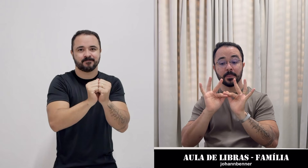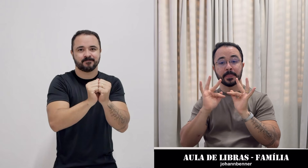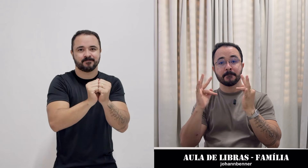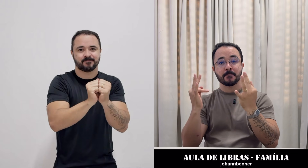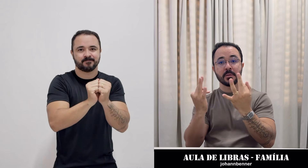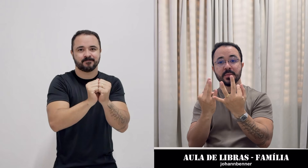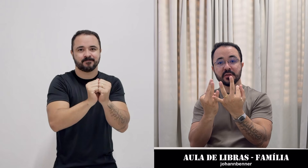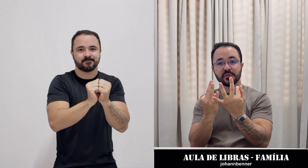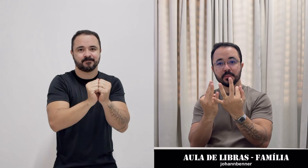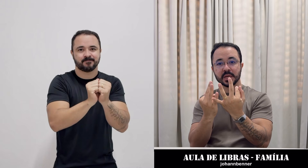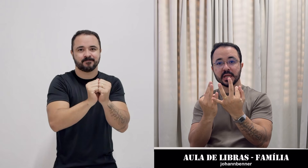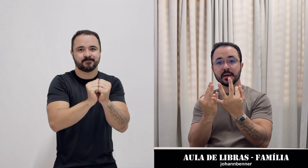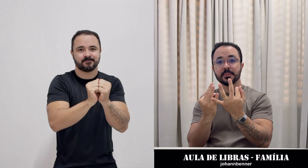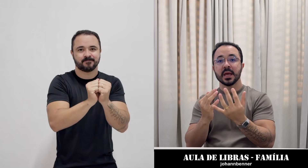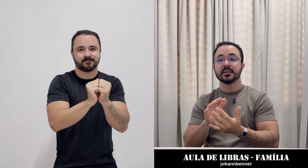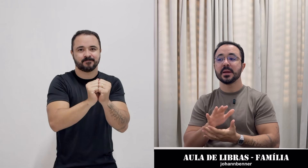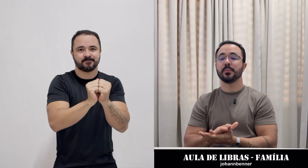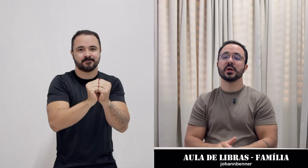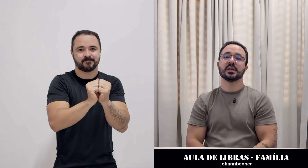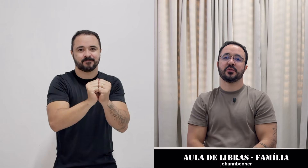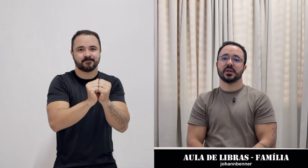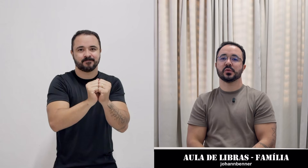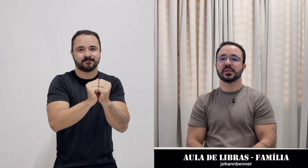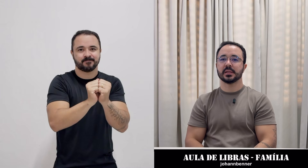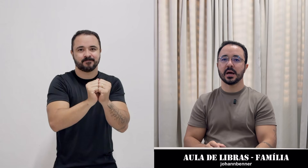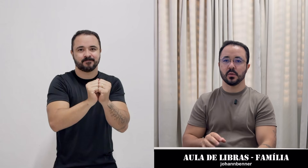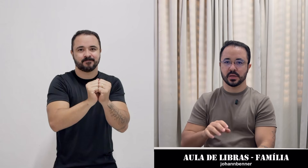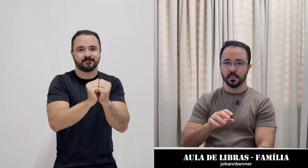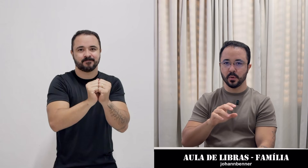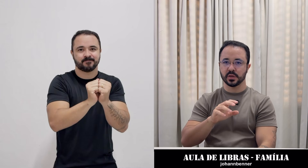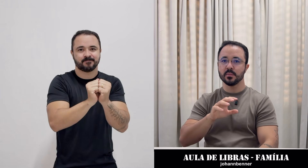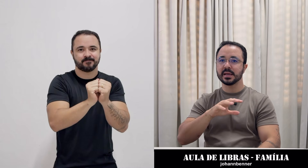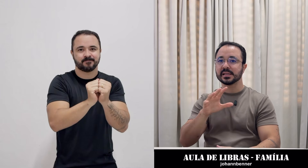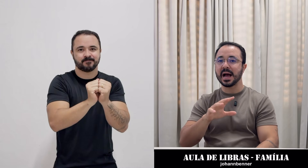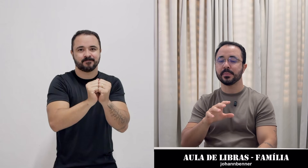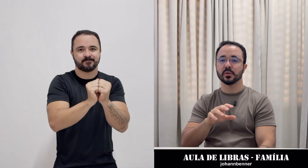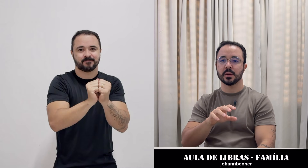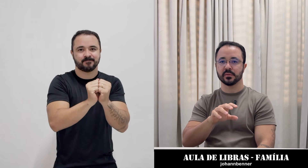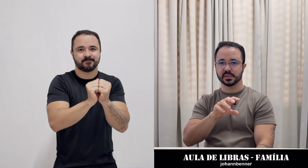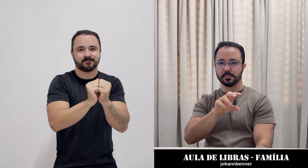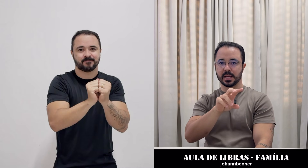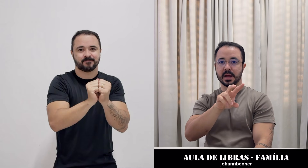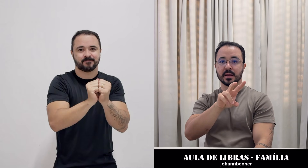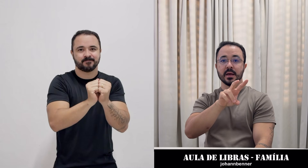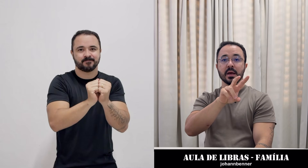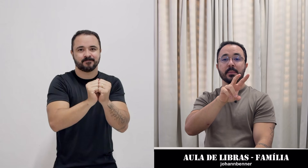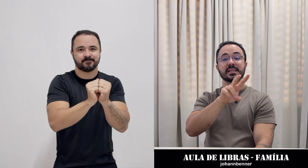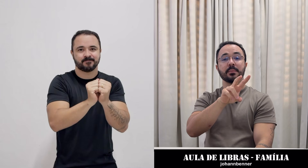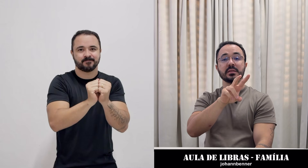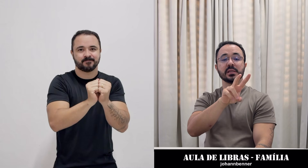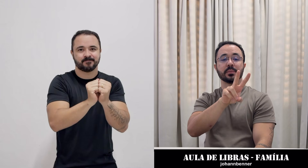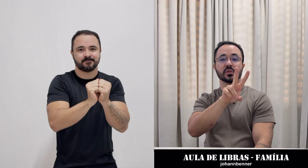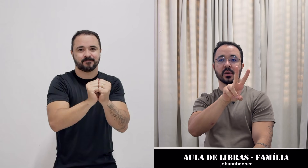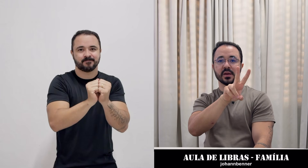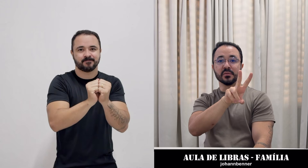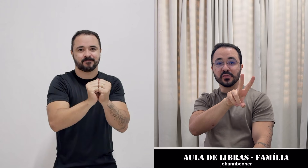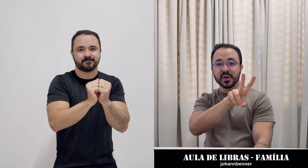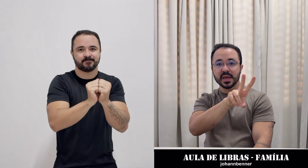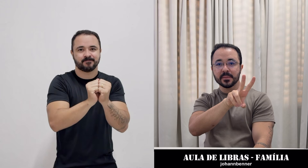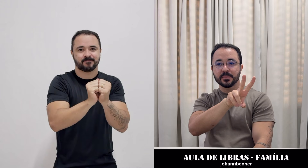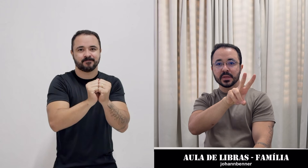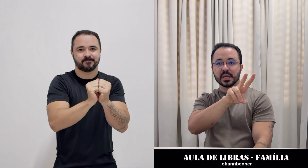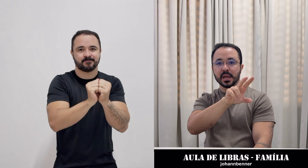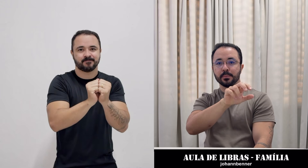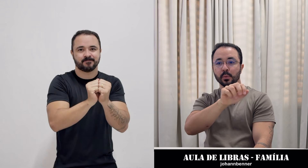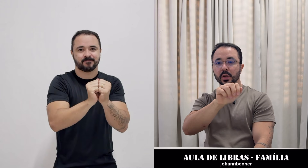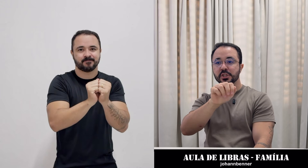Então, ó, minha família. Depois ele fez um sinal que é um pouquinho mais rápido aqui para você pegar, mas é bem simples, ó. É